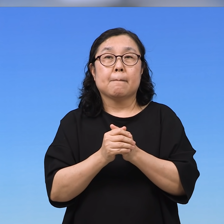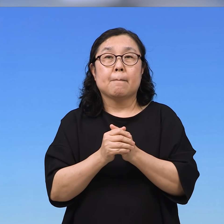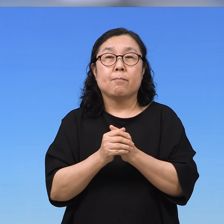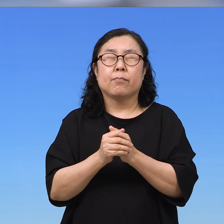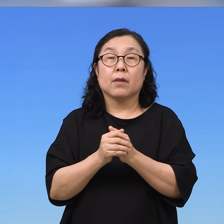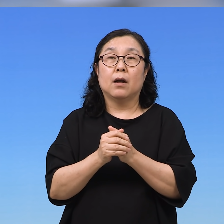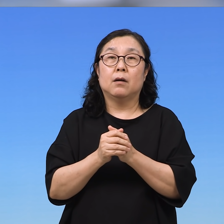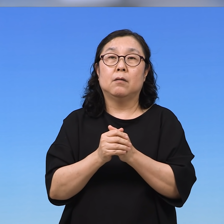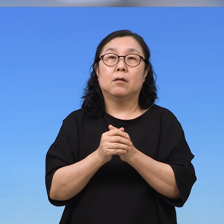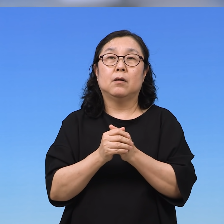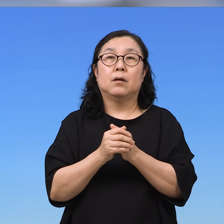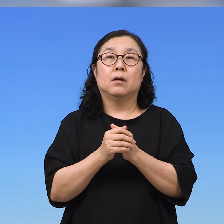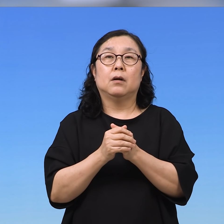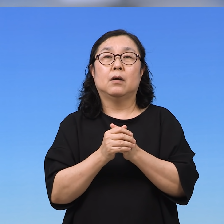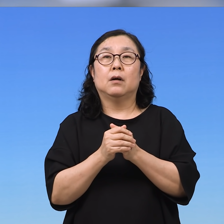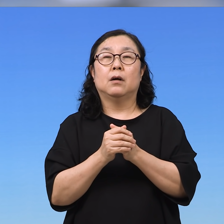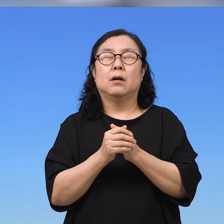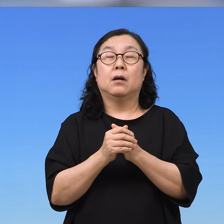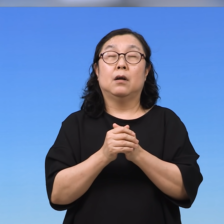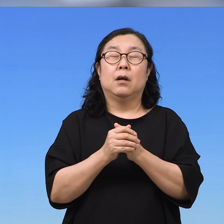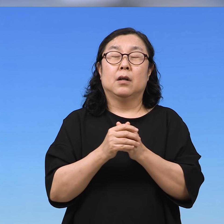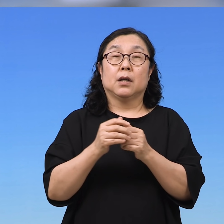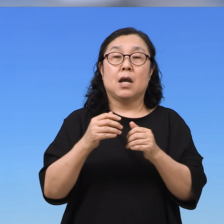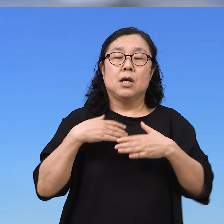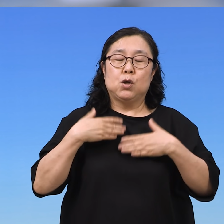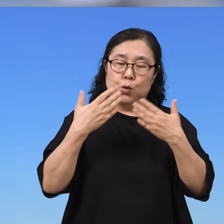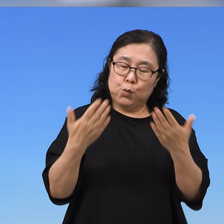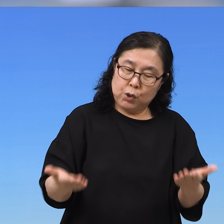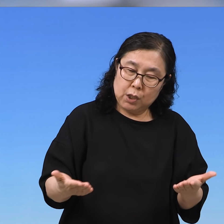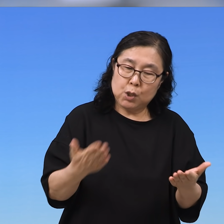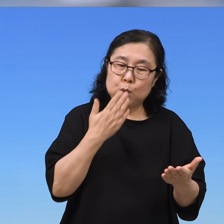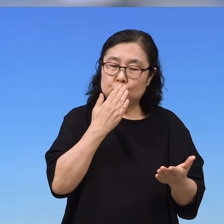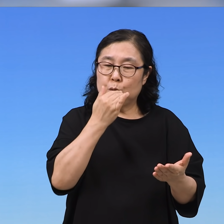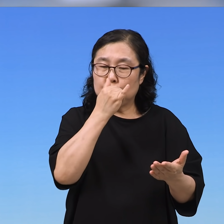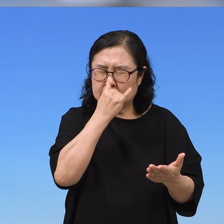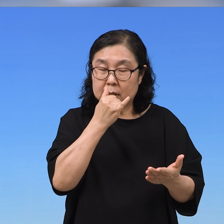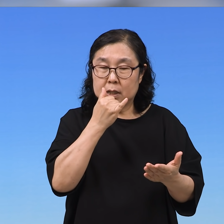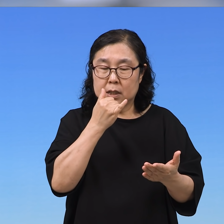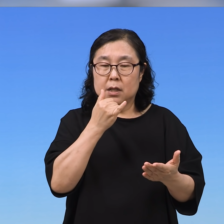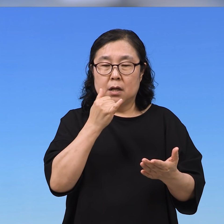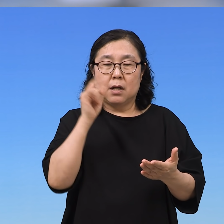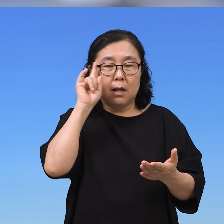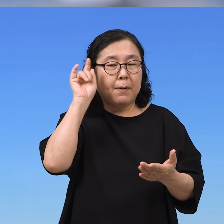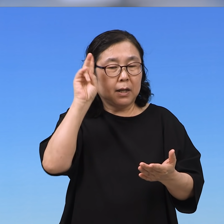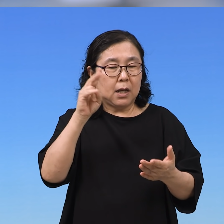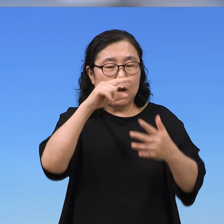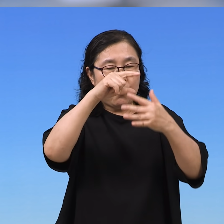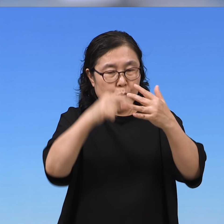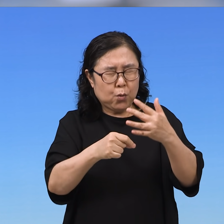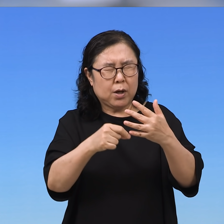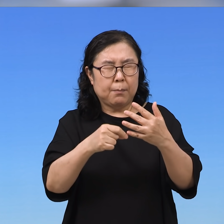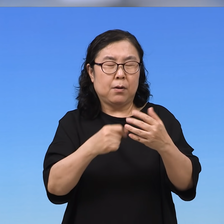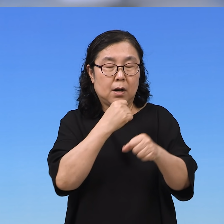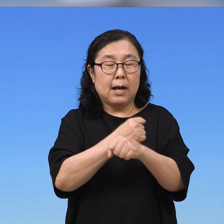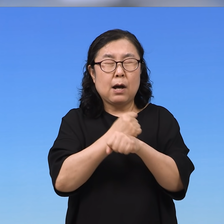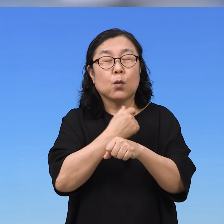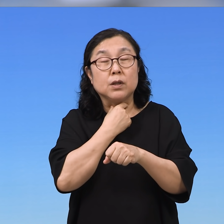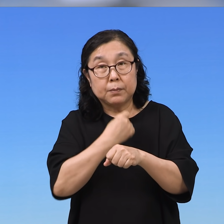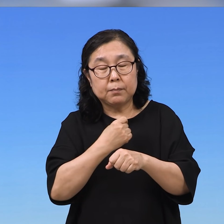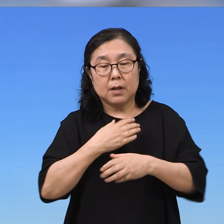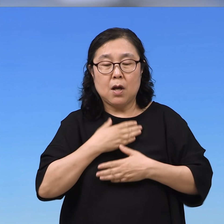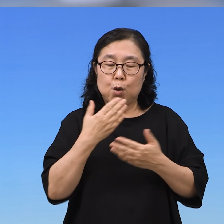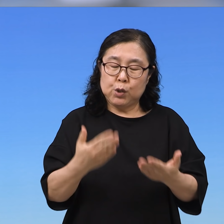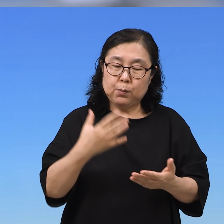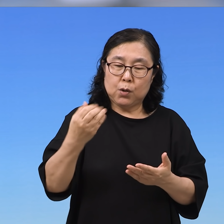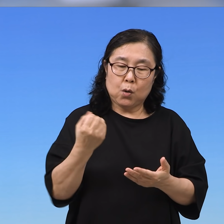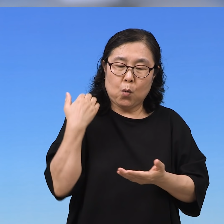불교에서 뭐 템플 스테이 뭐 천주교에서 뭐 홀리 스테이 뭐 이런 걸 하는데 가평에서 우리가 꿈꾸는 게 그런 거예요. 그렇게 초대해가지고